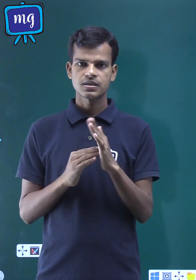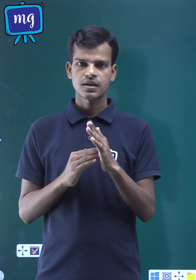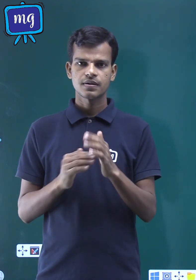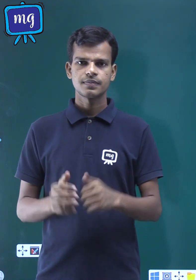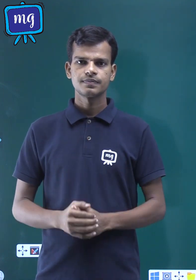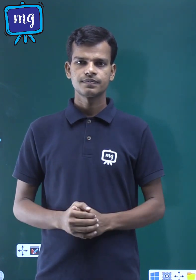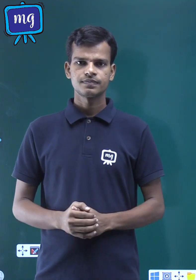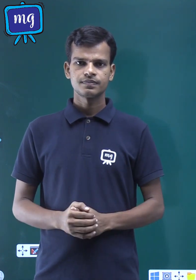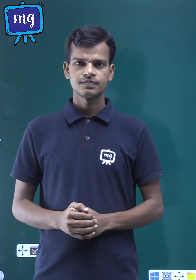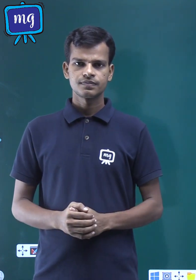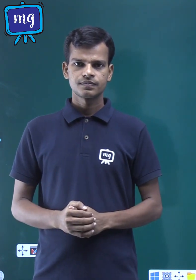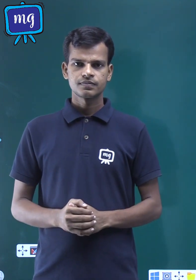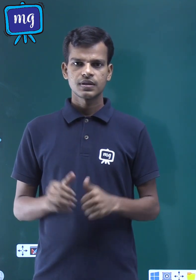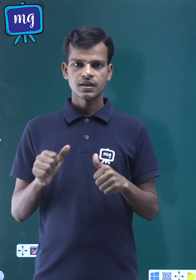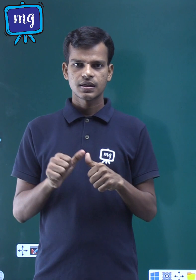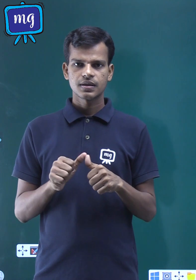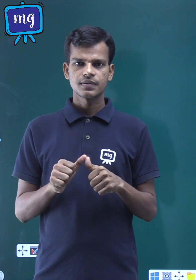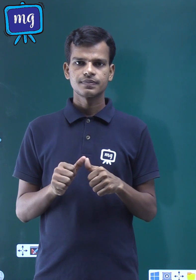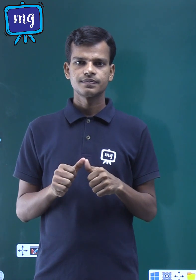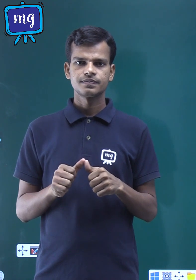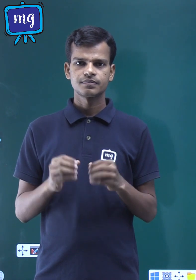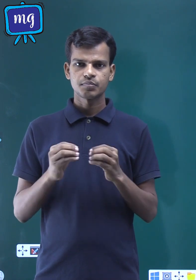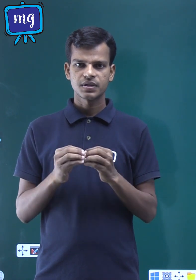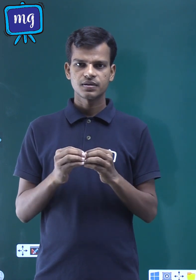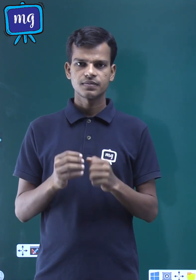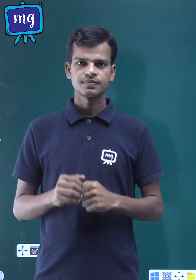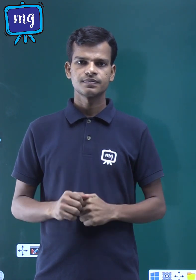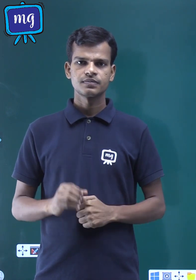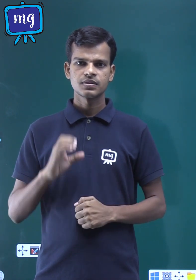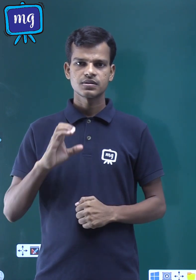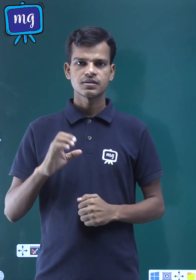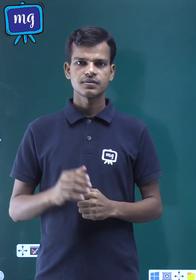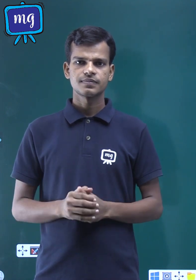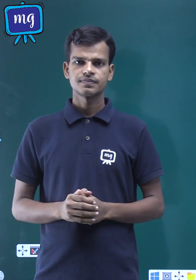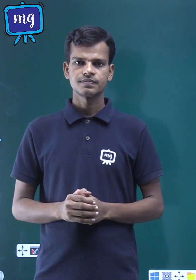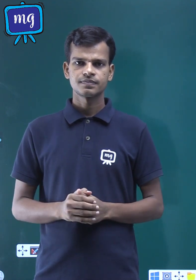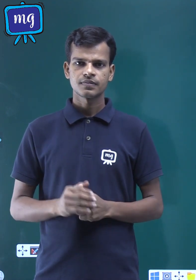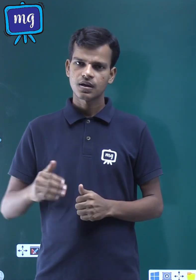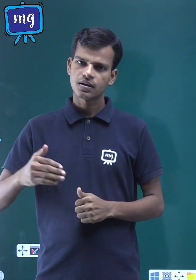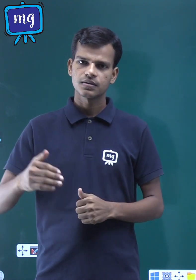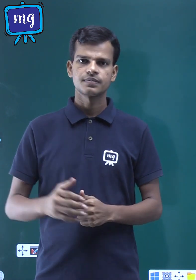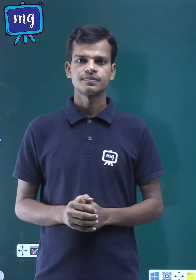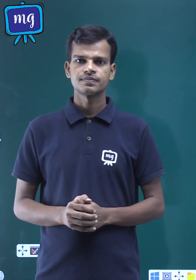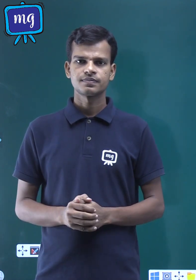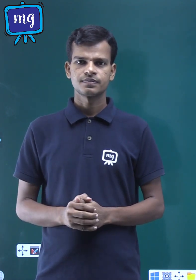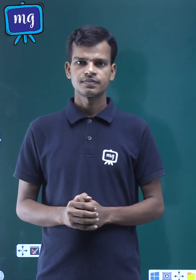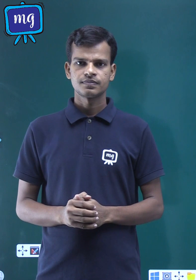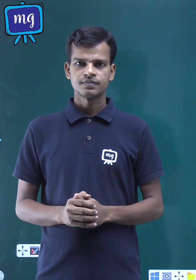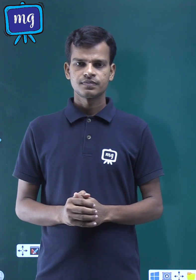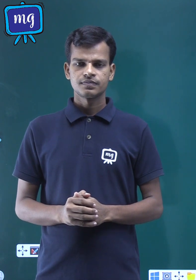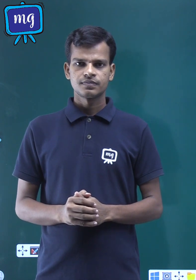z, a, b, c आदि।